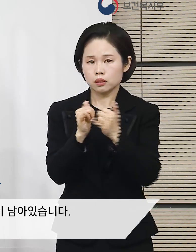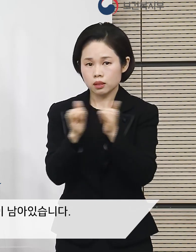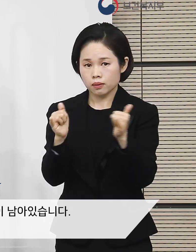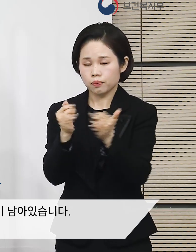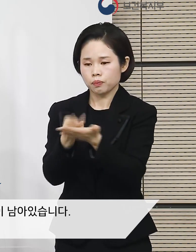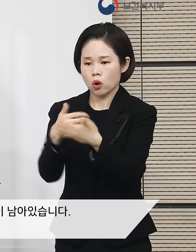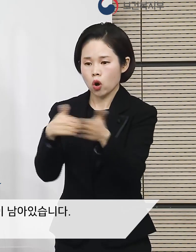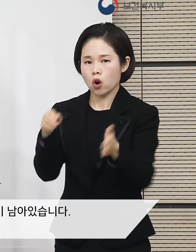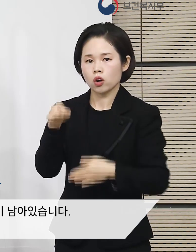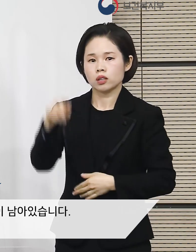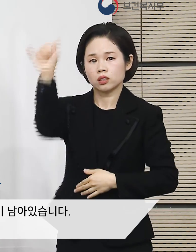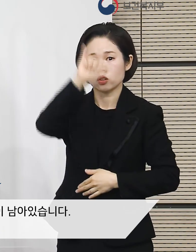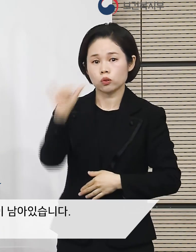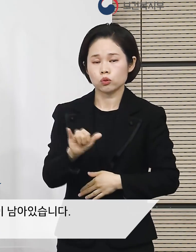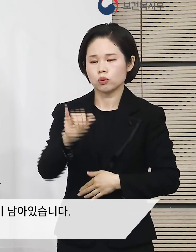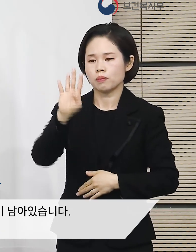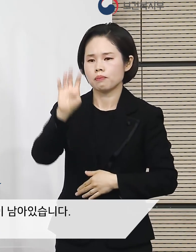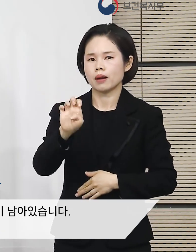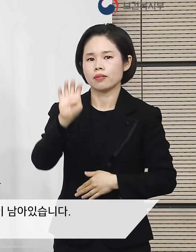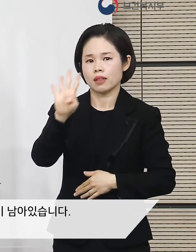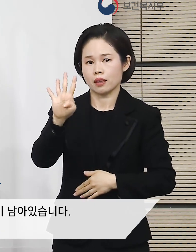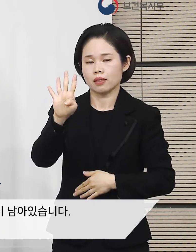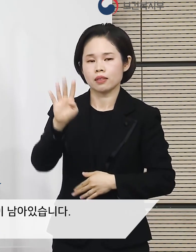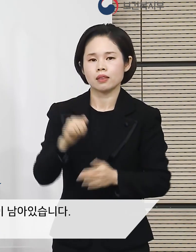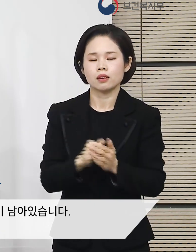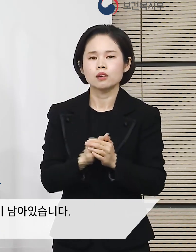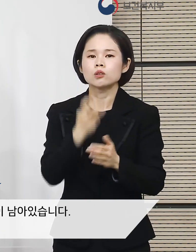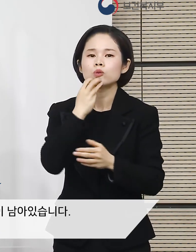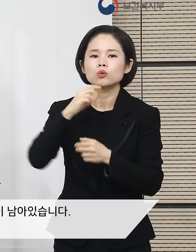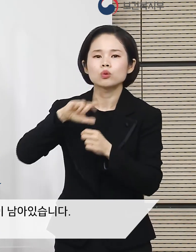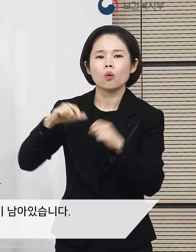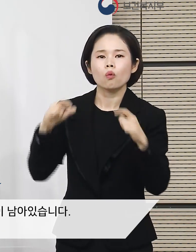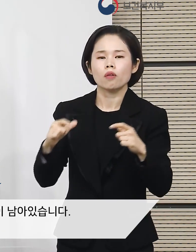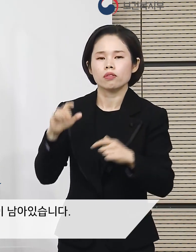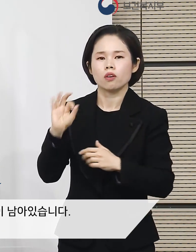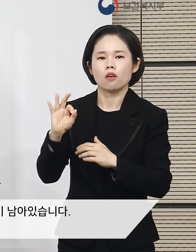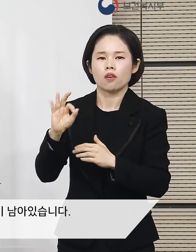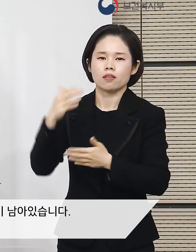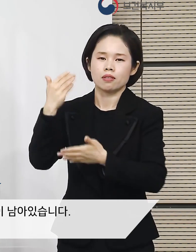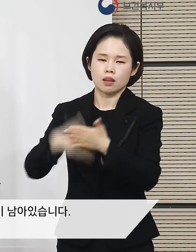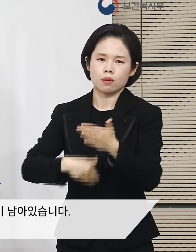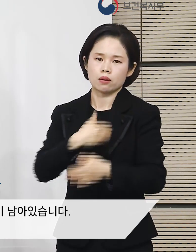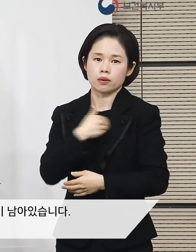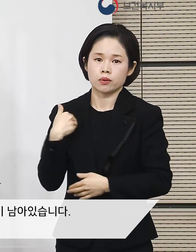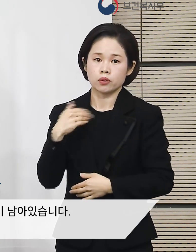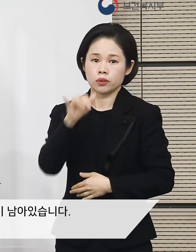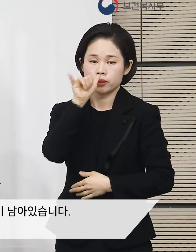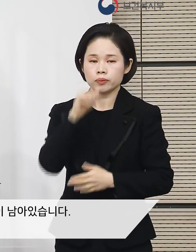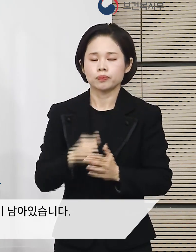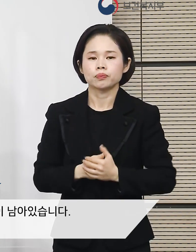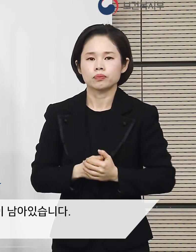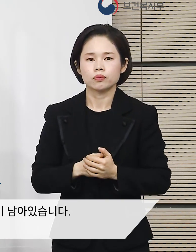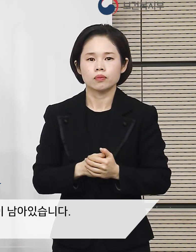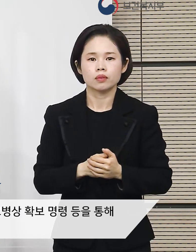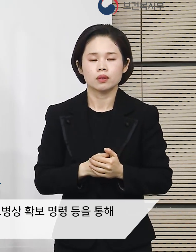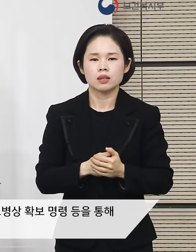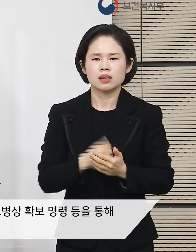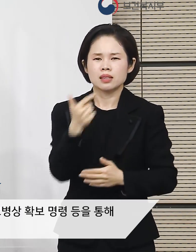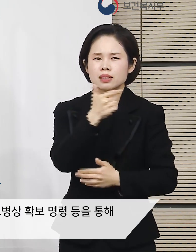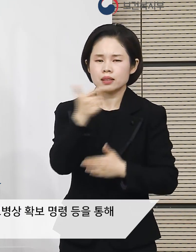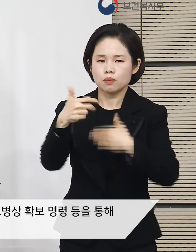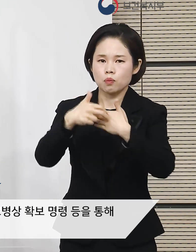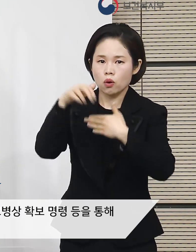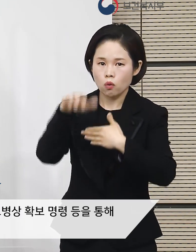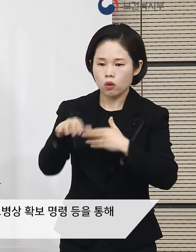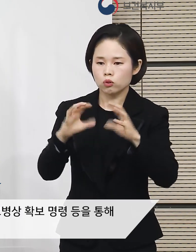중환자 병상의 경우 전국 44병상, 수도권 10병상이 남아 있습니다.